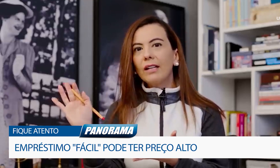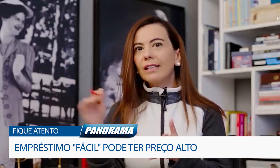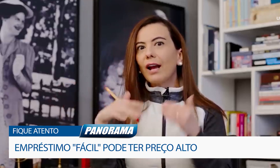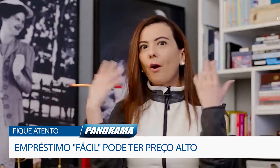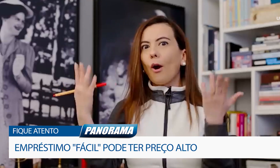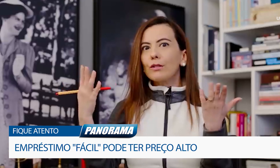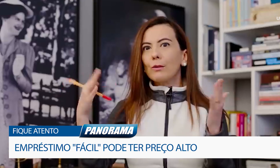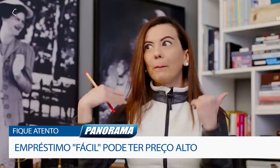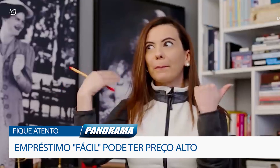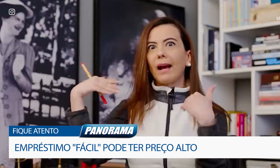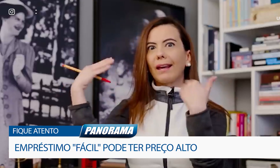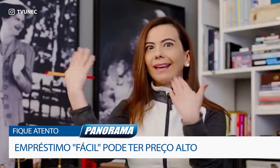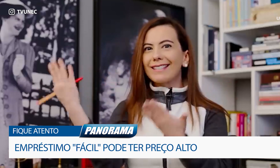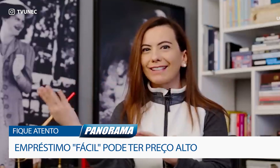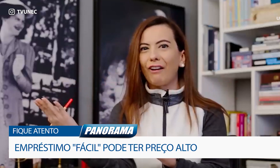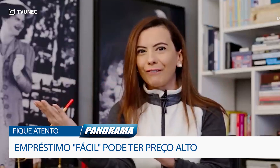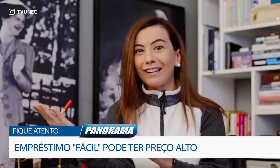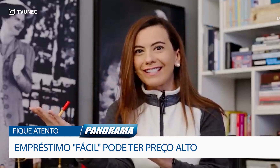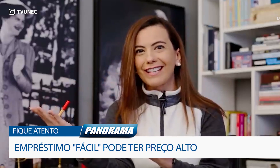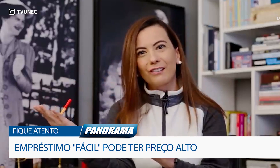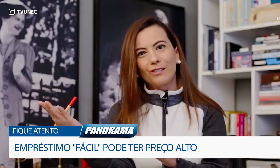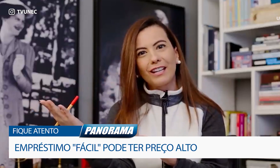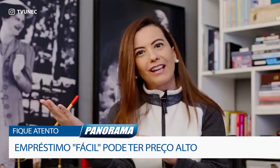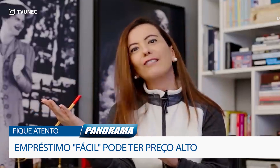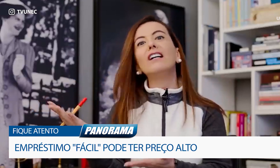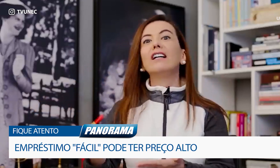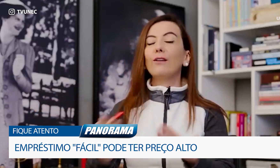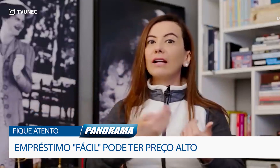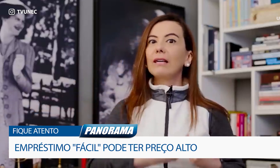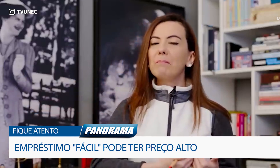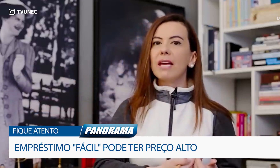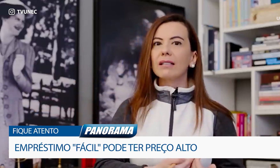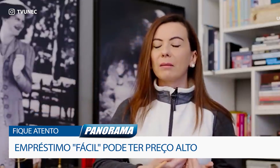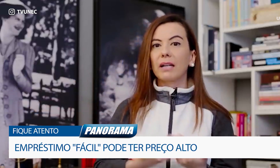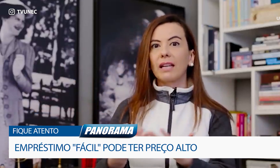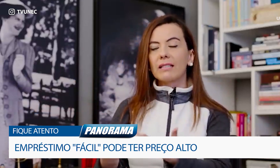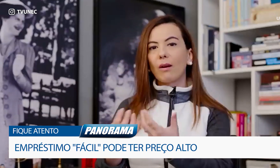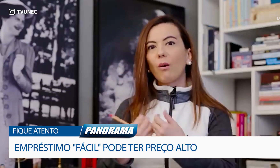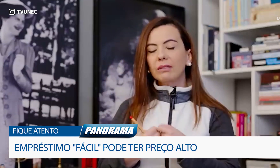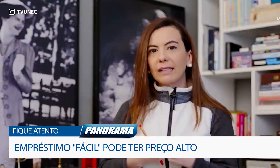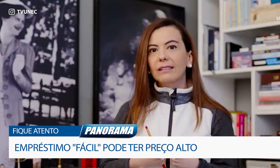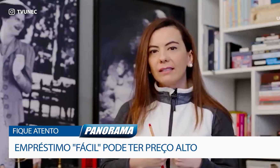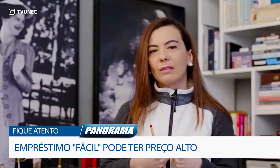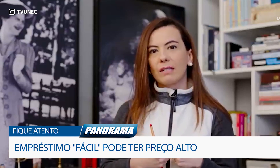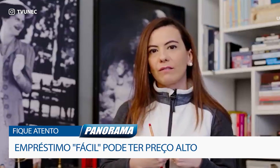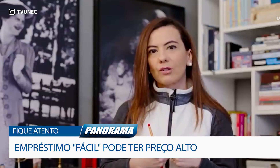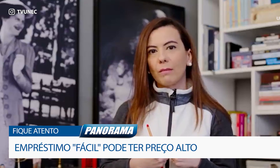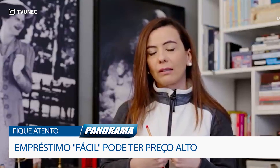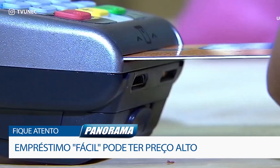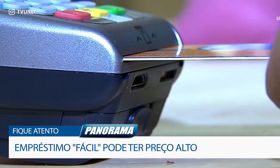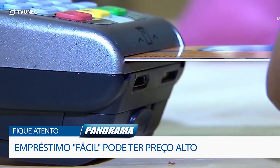R$23.380, né? Olha que negócio para quem está oferecendo dinheiro e olha que perda para quem está contratando